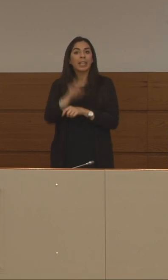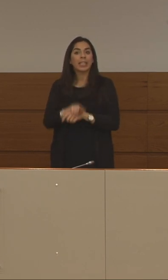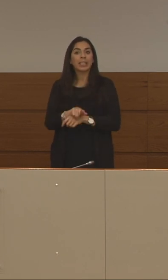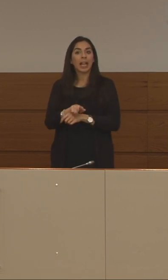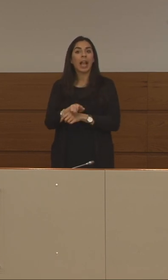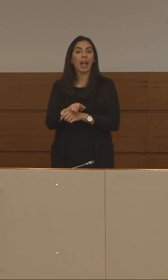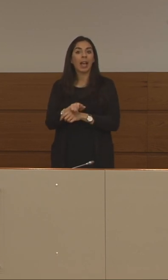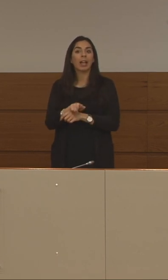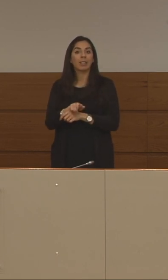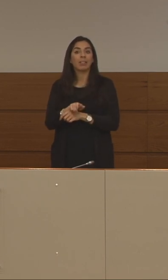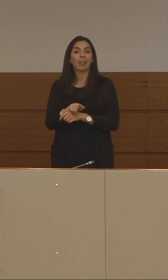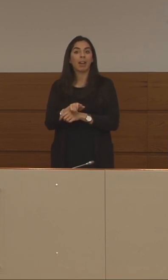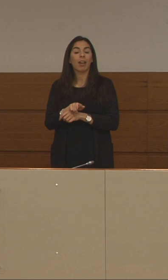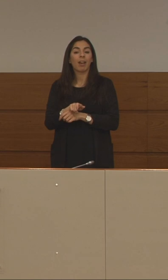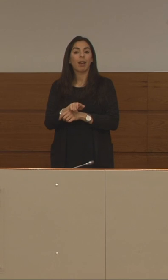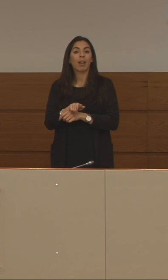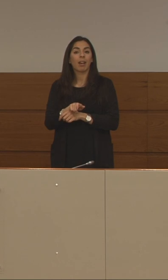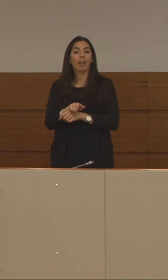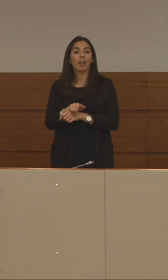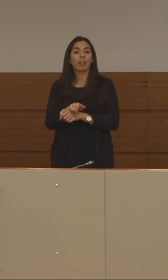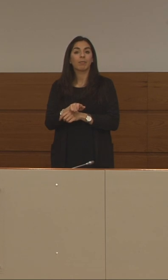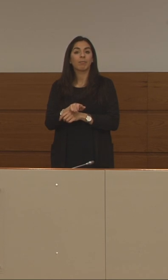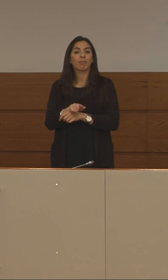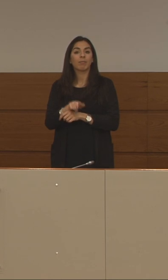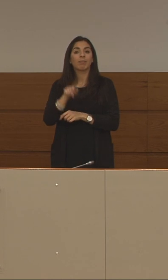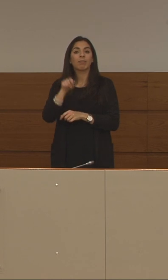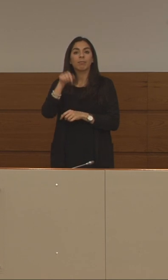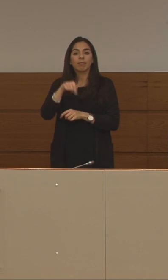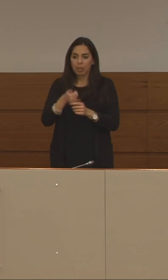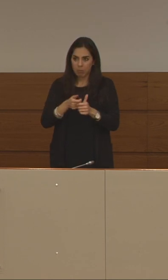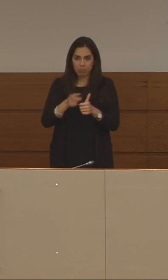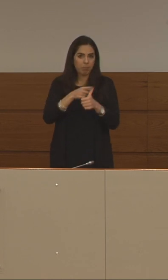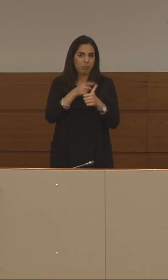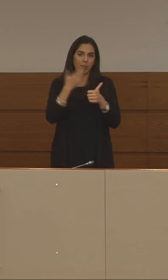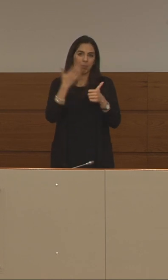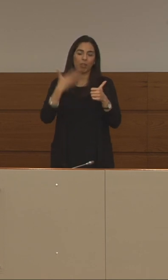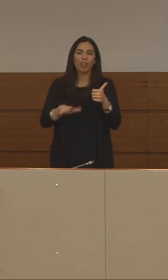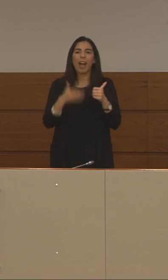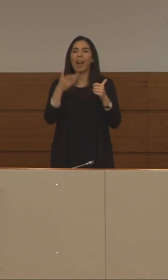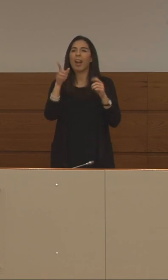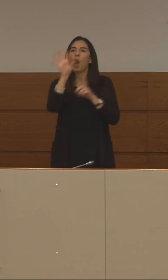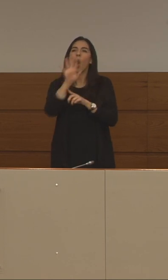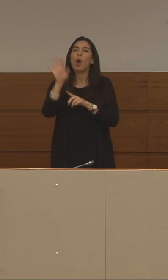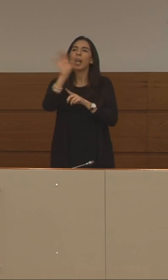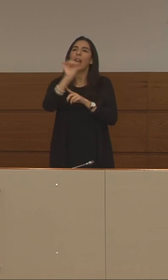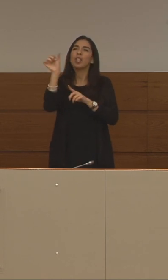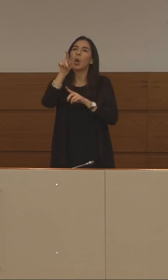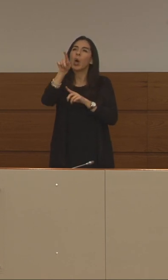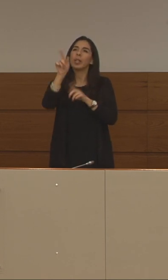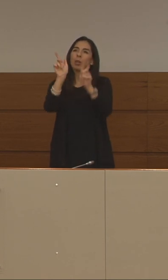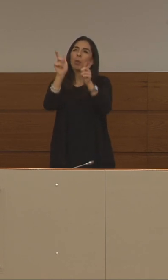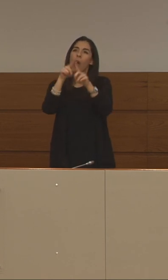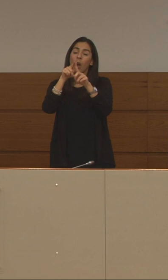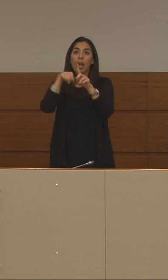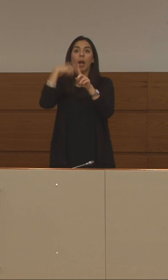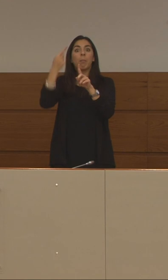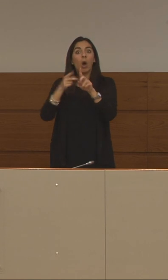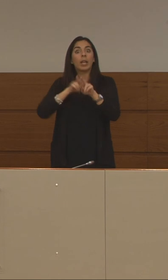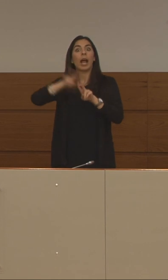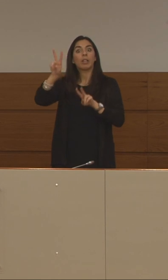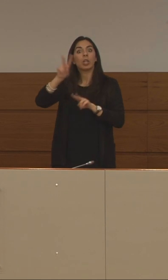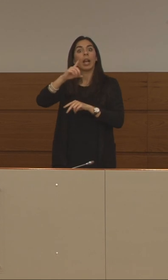a cole innanzi tutto questo prima con le misure di contenimento a livello locale dopo con il dpcm a livello nazionale